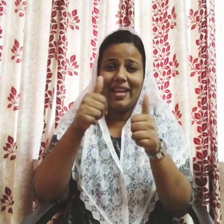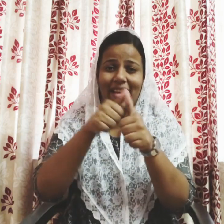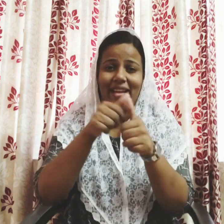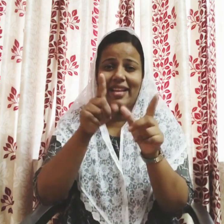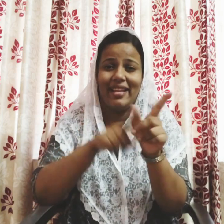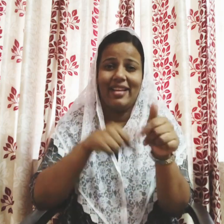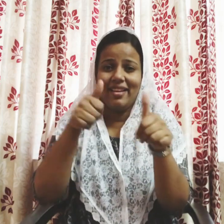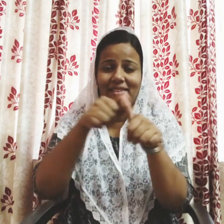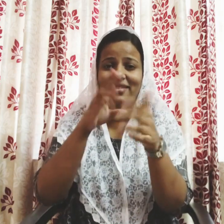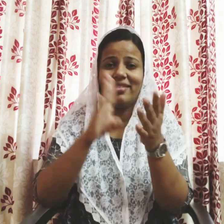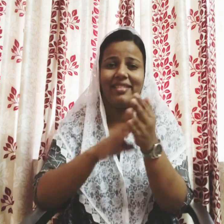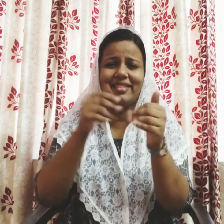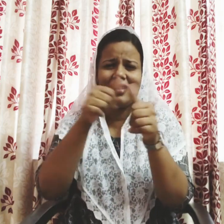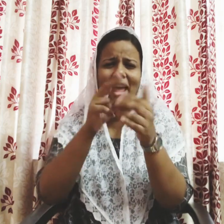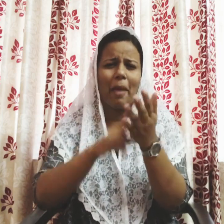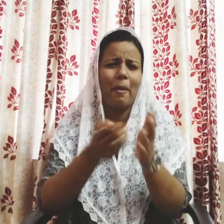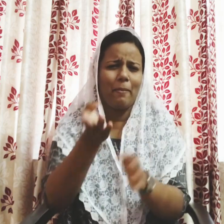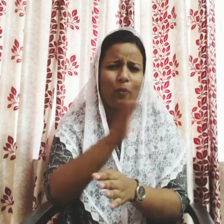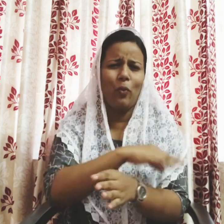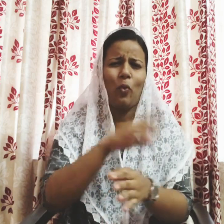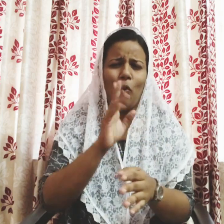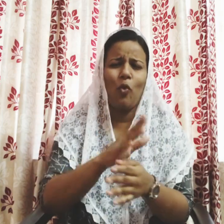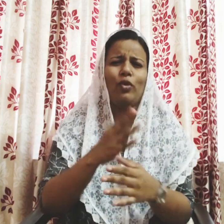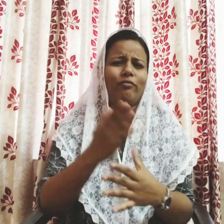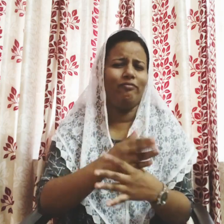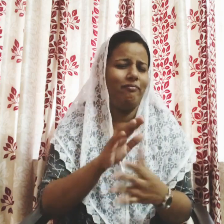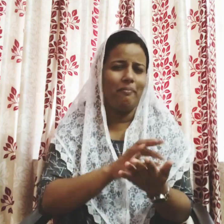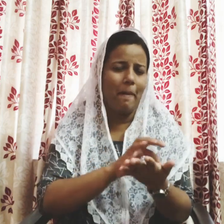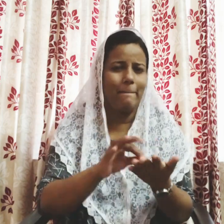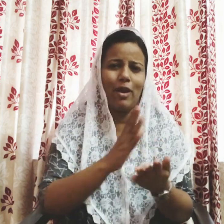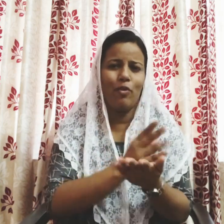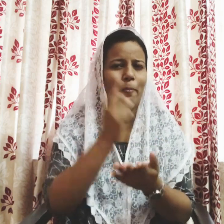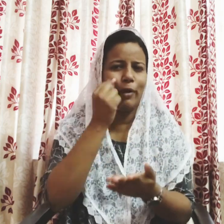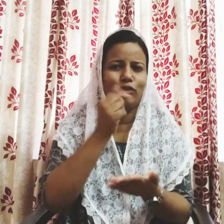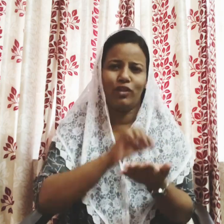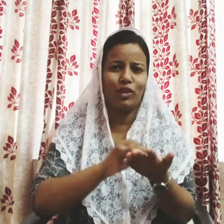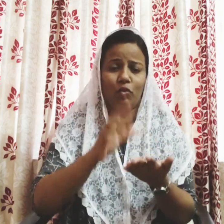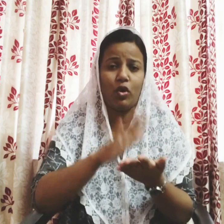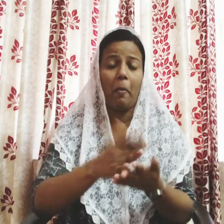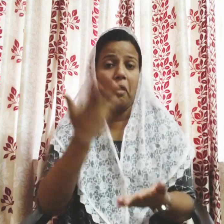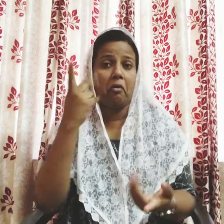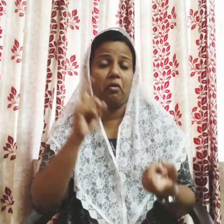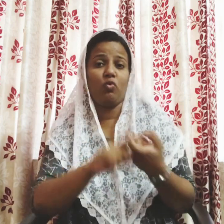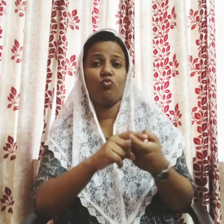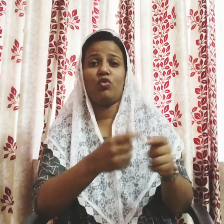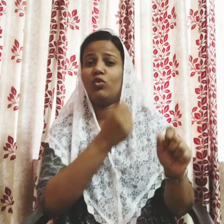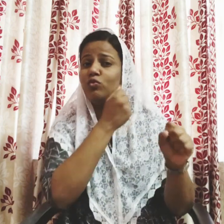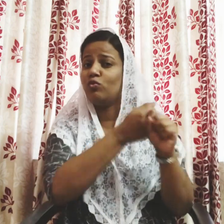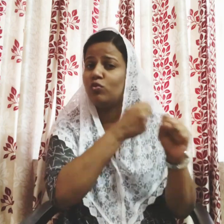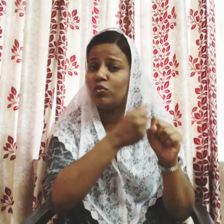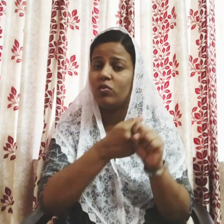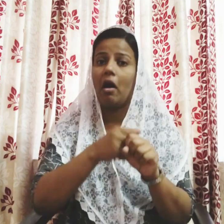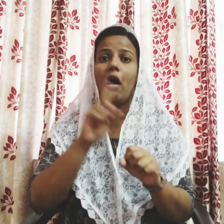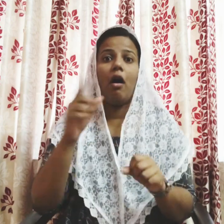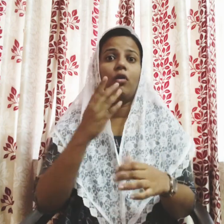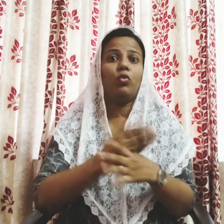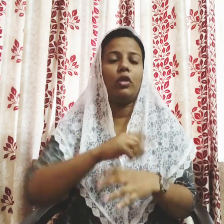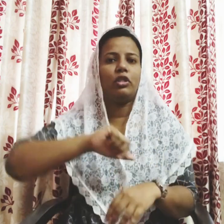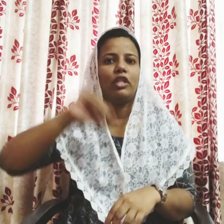കാണാൻ കഴിയും. ആമേൻ. ആ സൈന്യാധിപൻ ഭയങ്കര യുദ്ധവീരനായിരുന്നു. അദ്ദേഹം യുദ്ധം ജയിപ്പിക്കുക, രാജ്യത്തെ യുദ്ധം ജയിപ്പിക്കുകയൊക്കെ ചെയ്യുന്ന